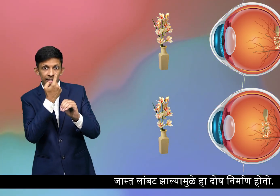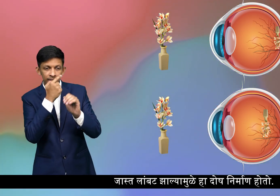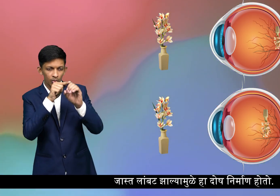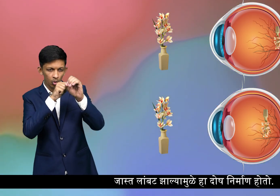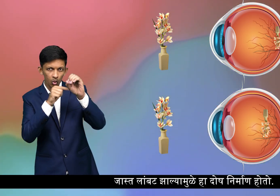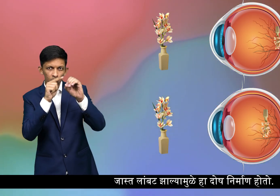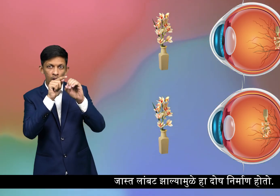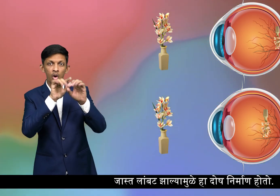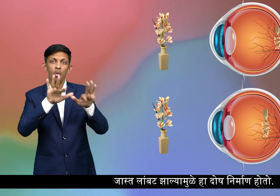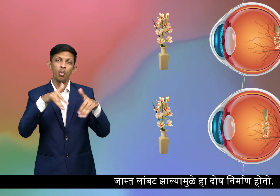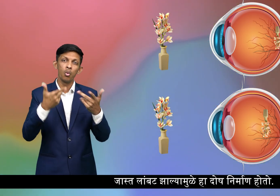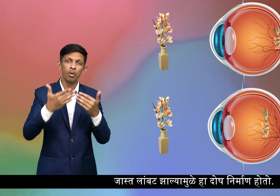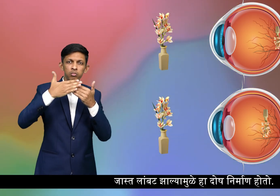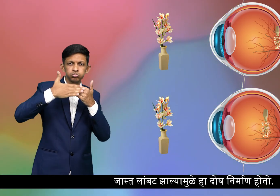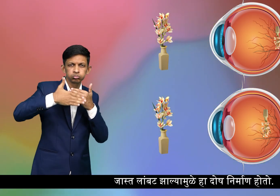होतो.